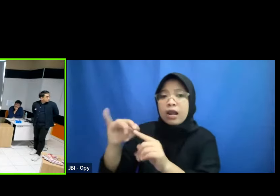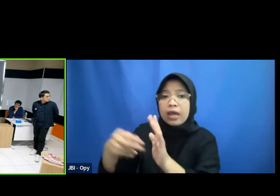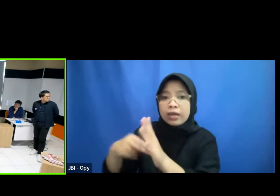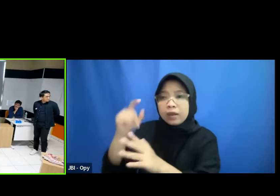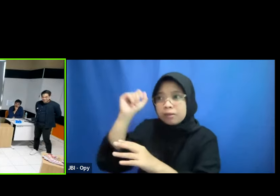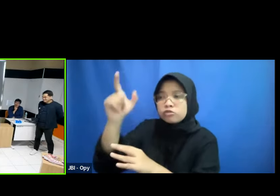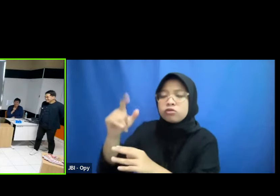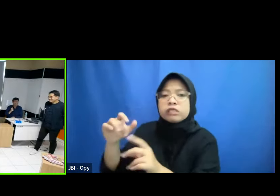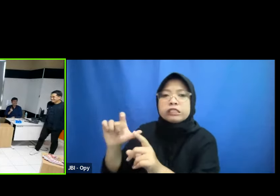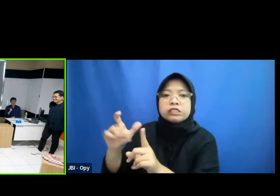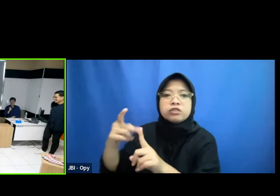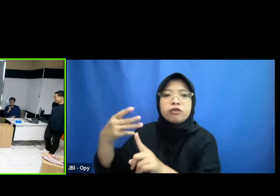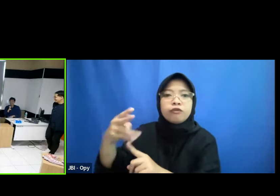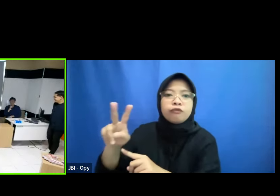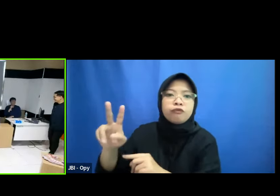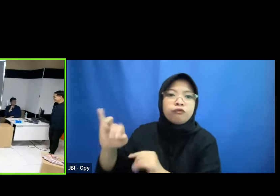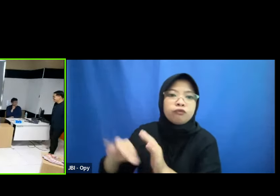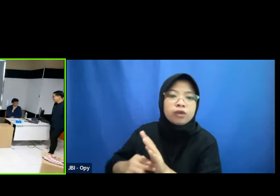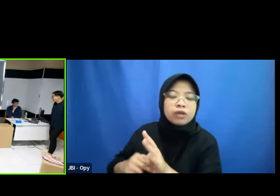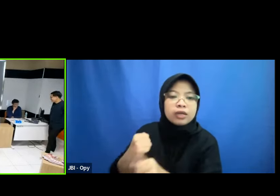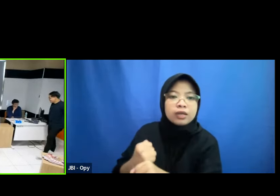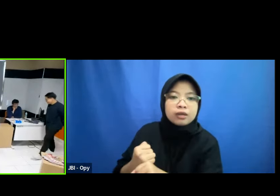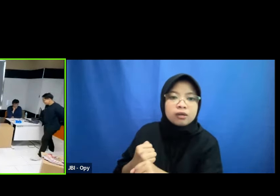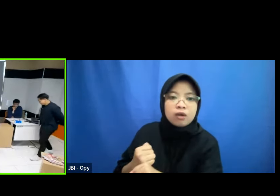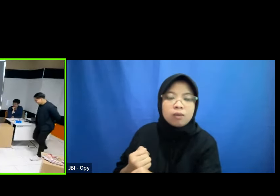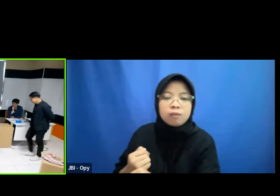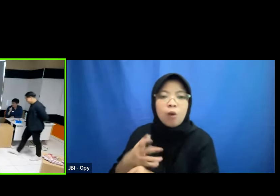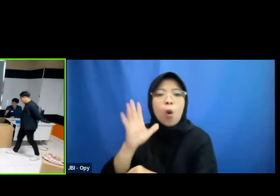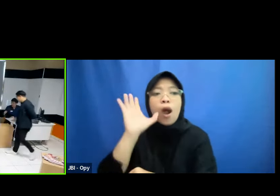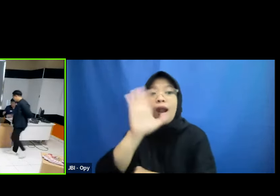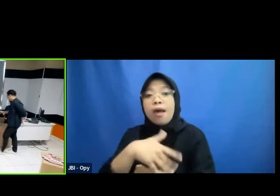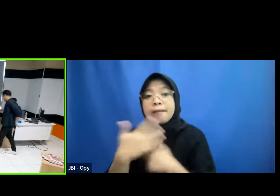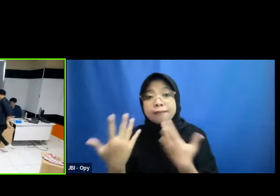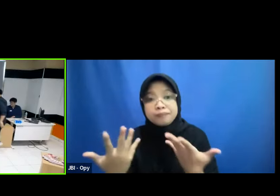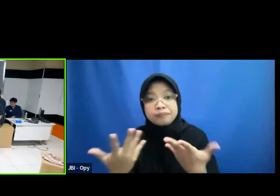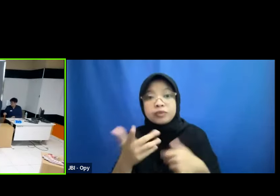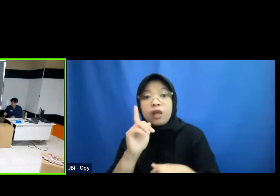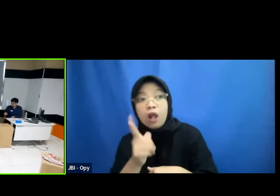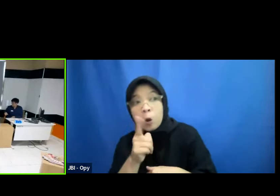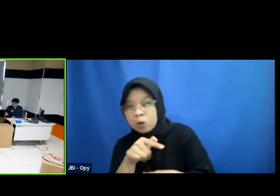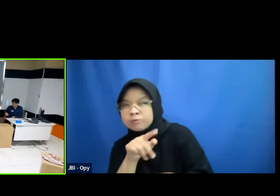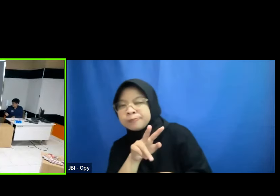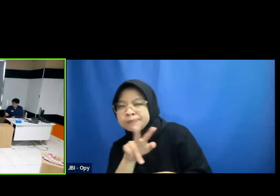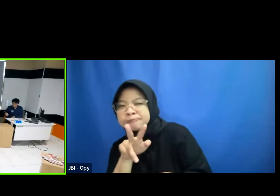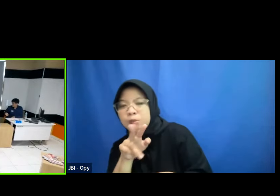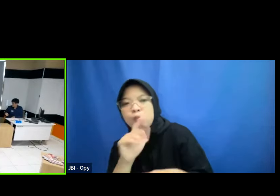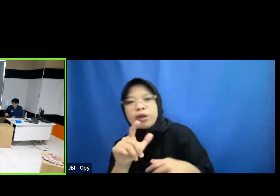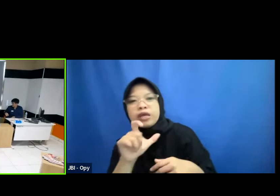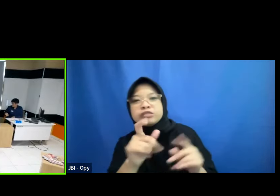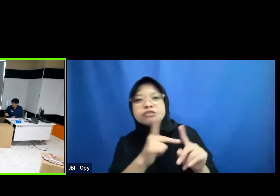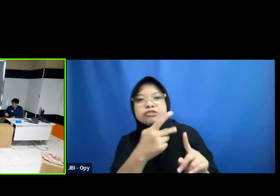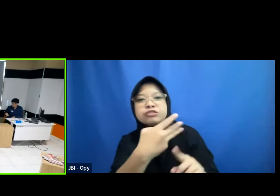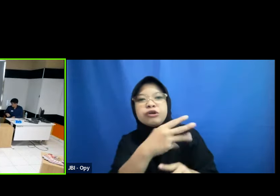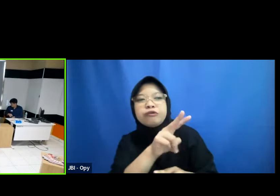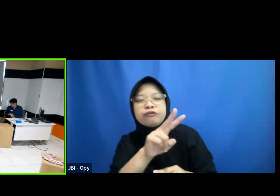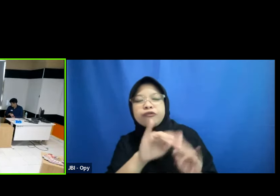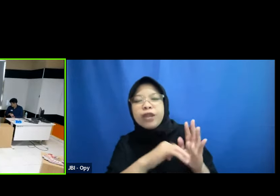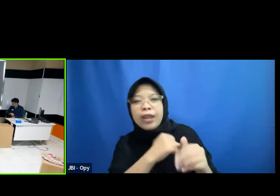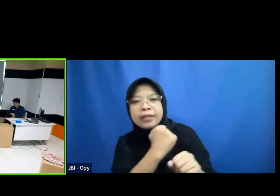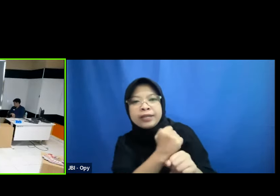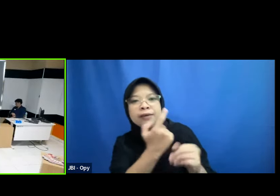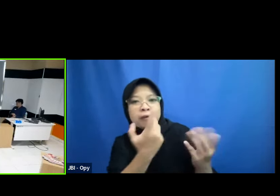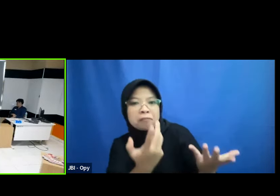savening gitu kayak Oh kayaknya kalau orang-orangnya kayak gitu daftternya mungkin sevening gitu